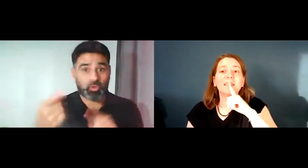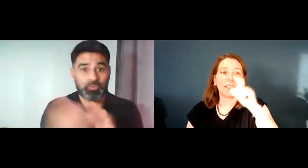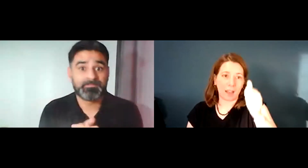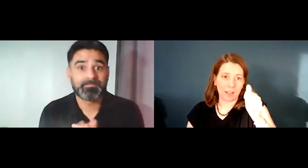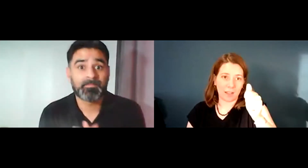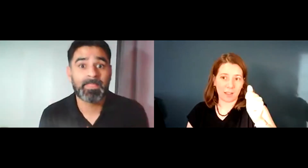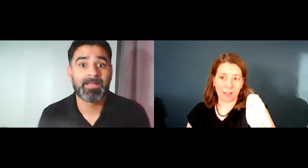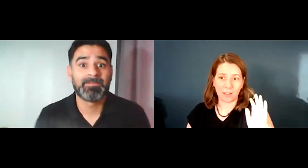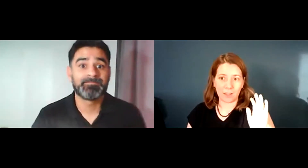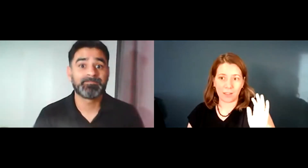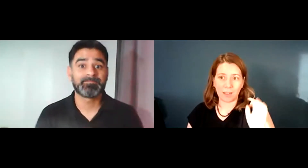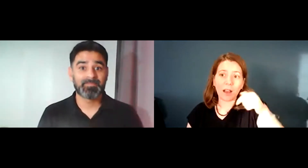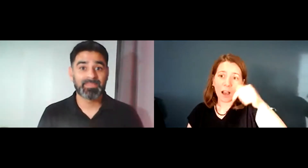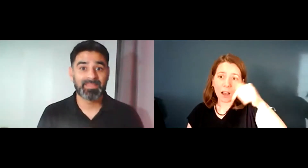Porque acá no tiene ninguna Marita.